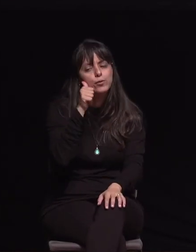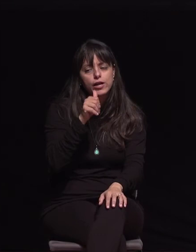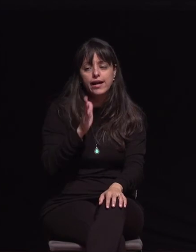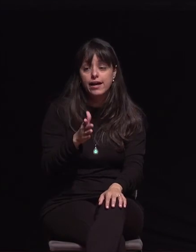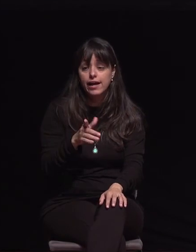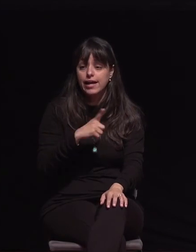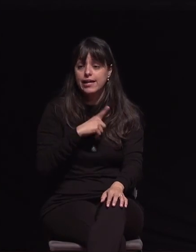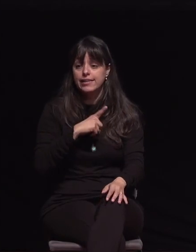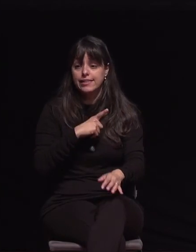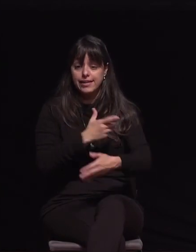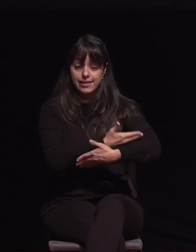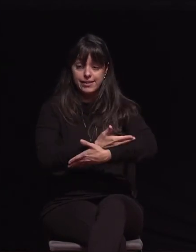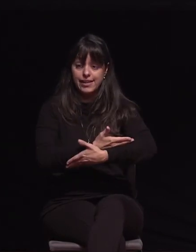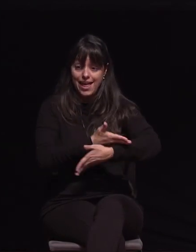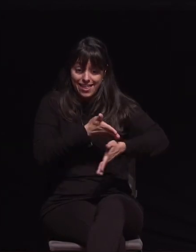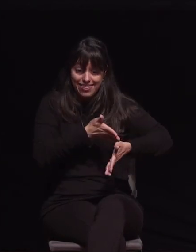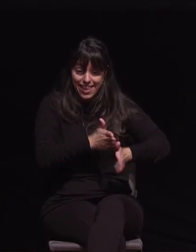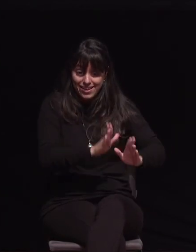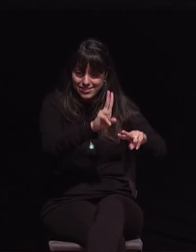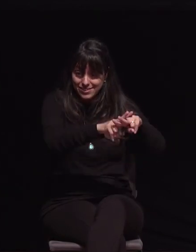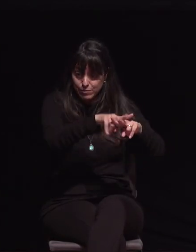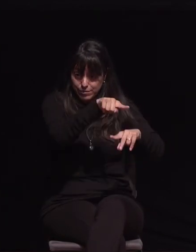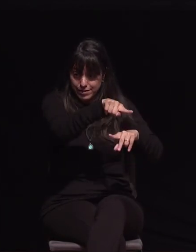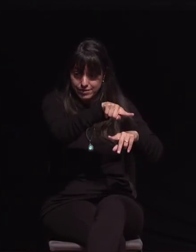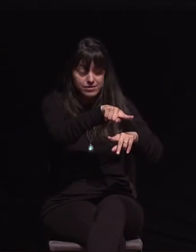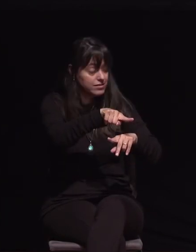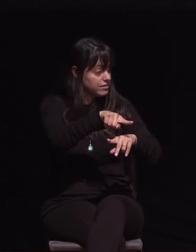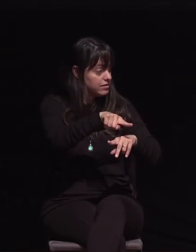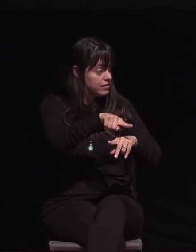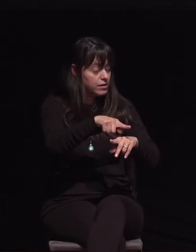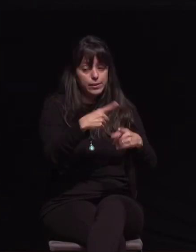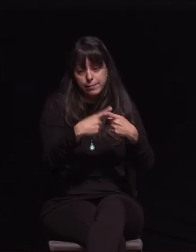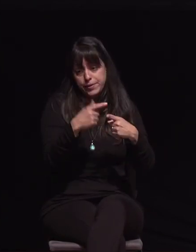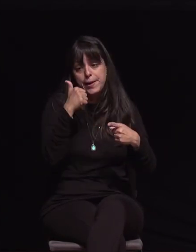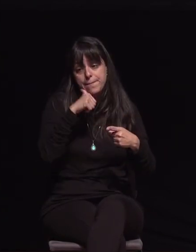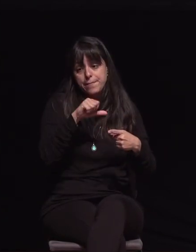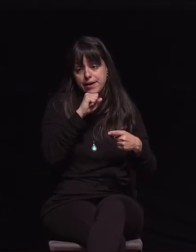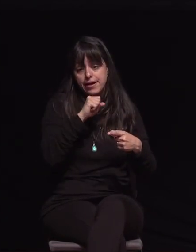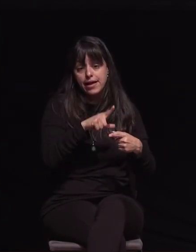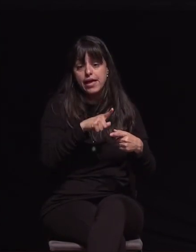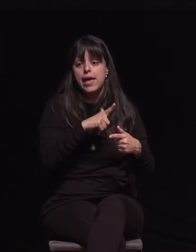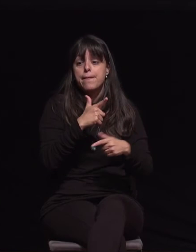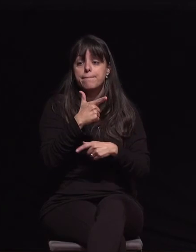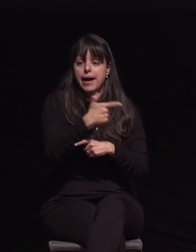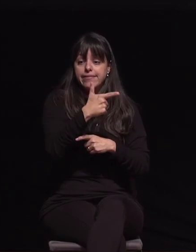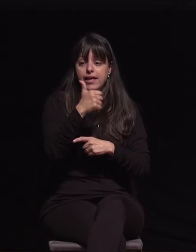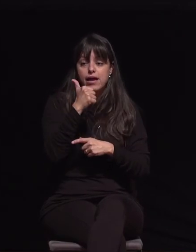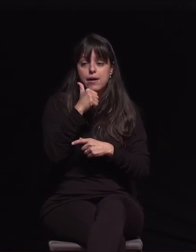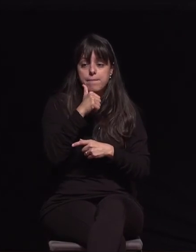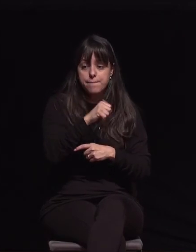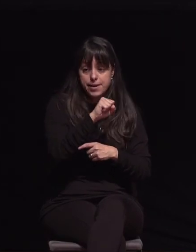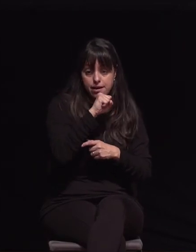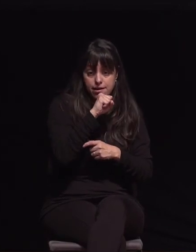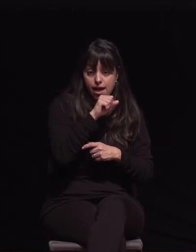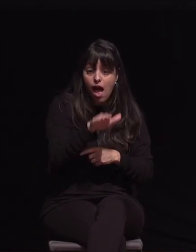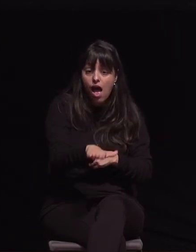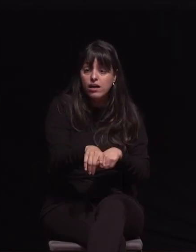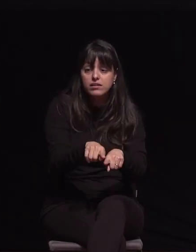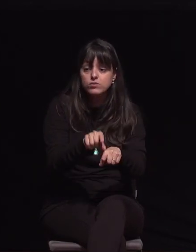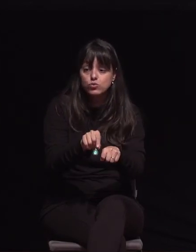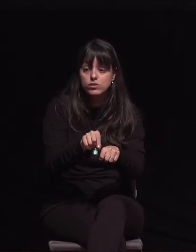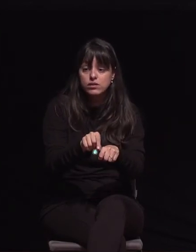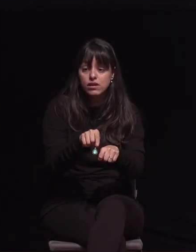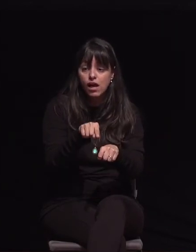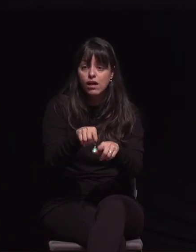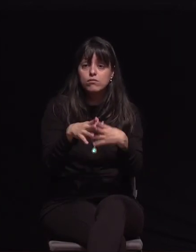que nasceu no cativeiro, porque a mãe era guerrilheira, mataram a mãe é desaparecida, e a criança